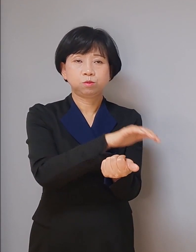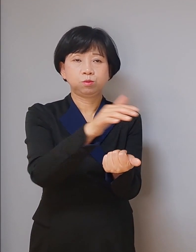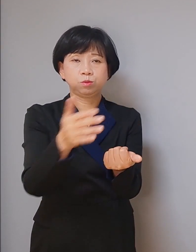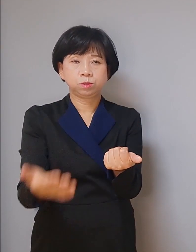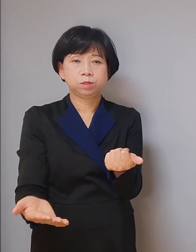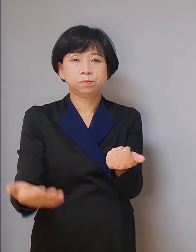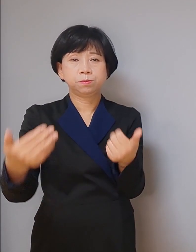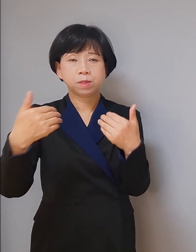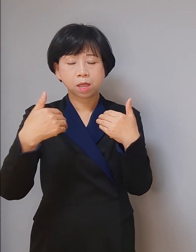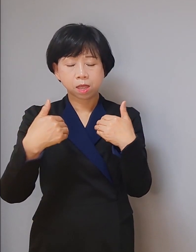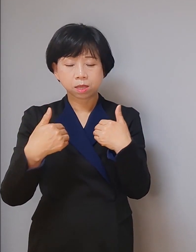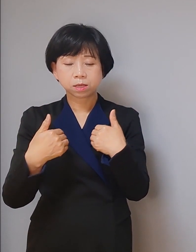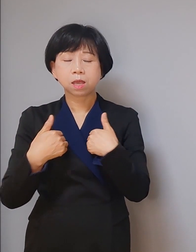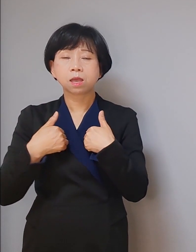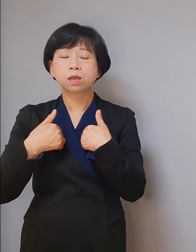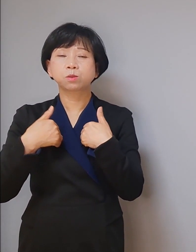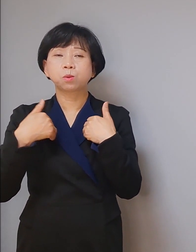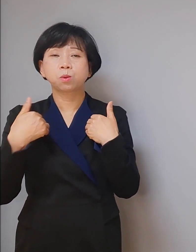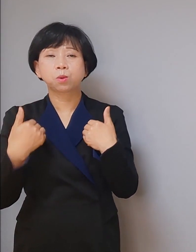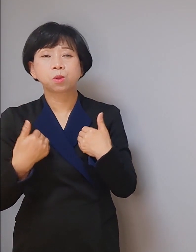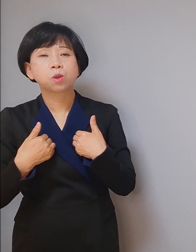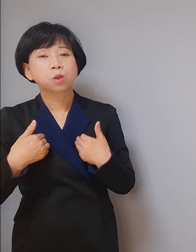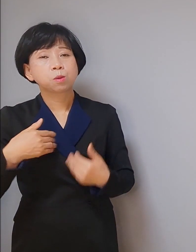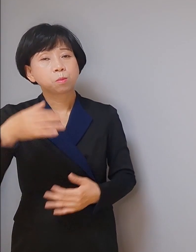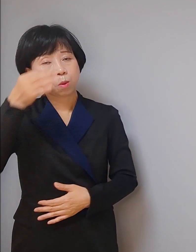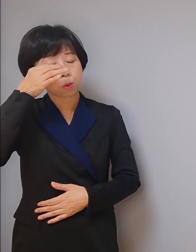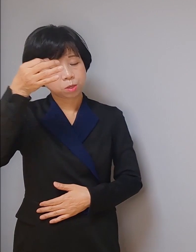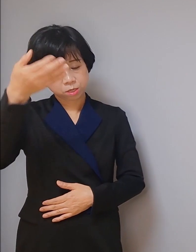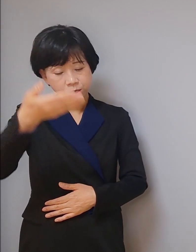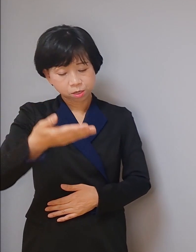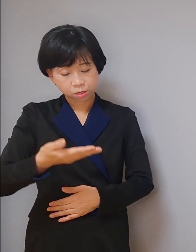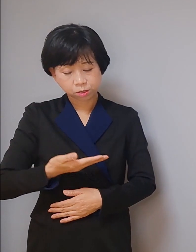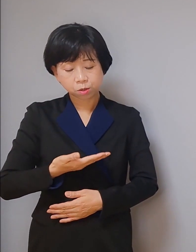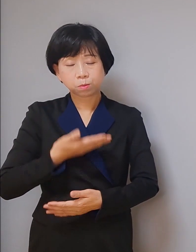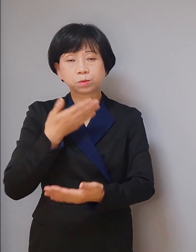누셨던 무덤 내게도